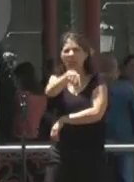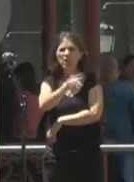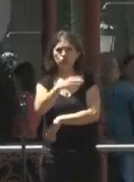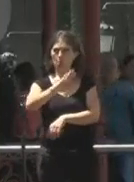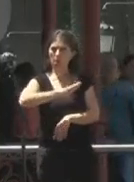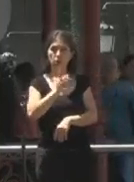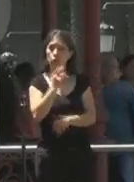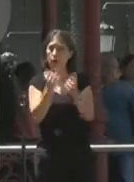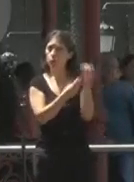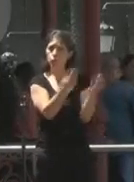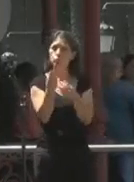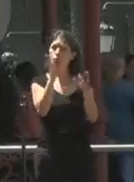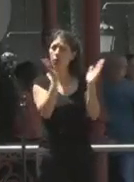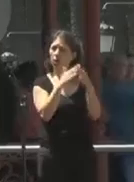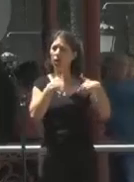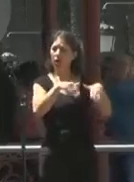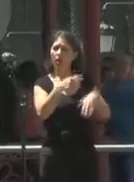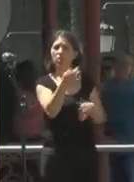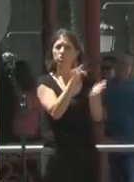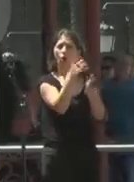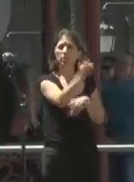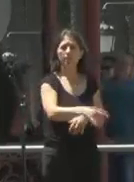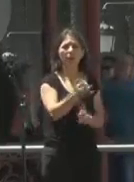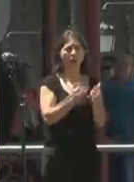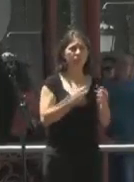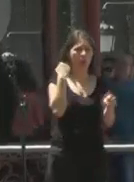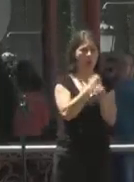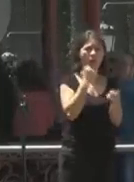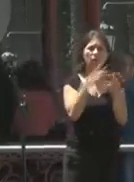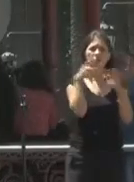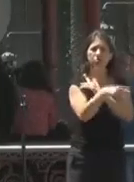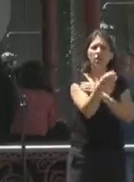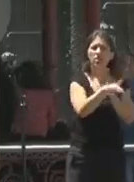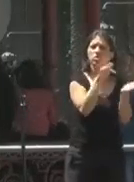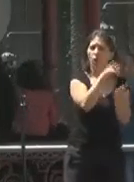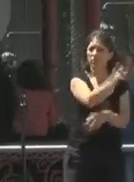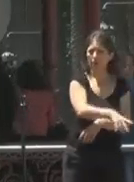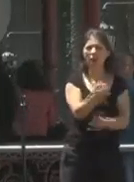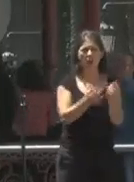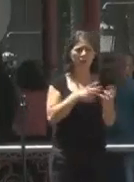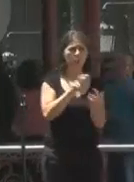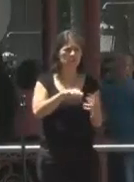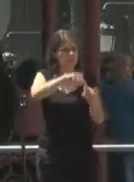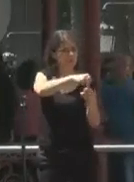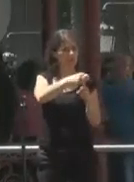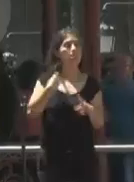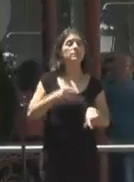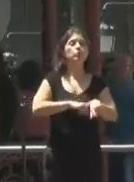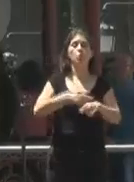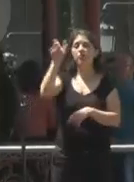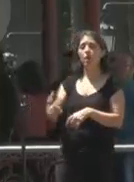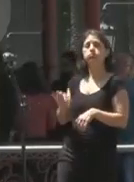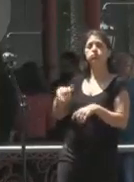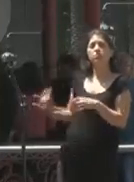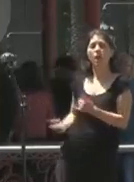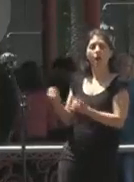también los han desahuciado, a muchos de ellos también les han recortado en el trabajo, a muchos de ellos también los han asfixiado a impuestos mientras los ricos no pagaban o se